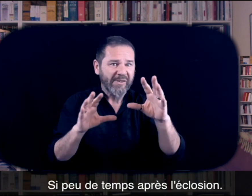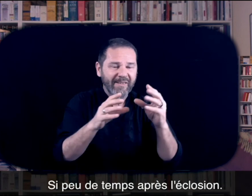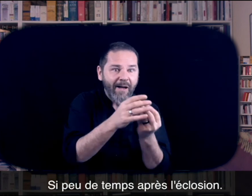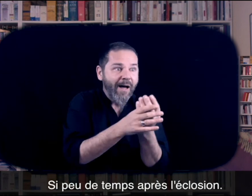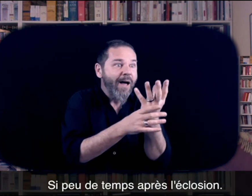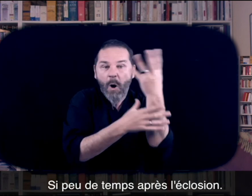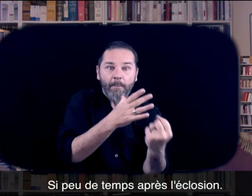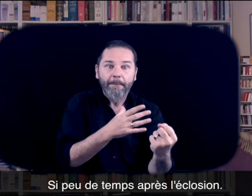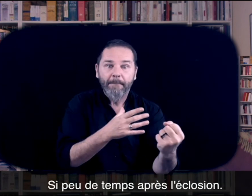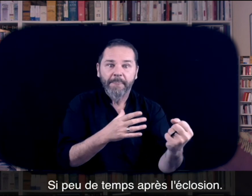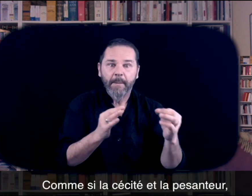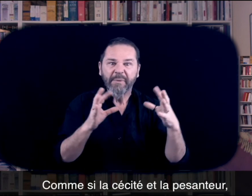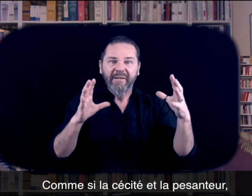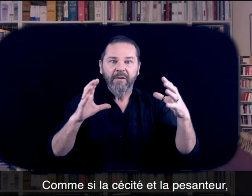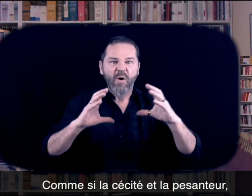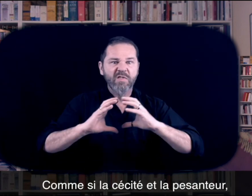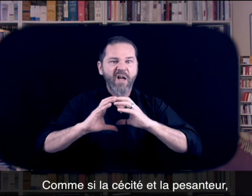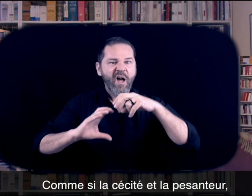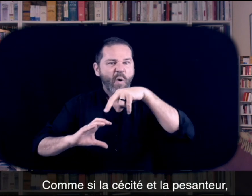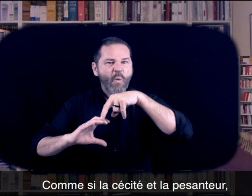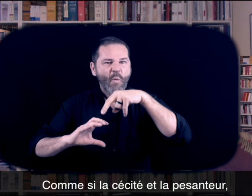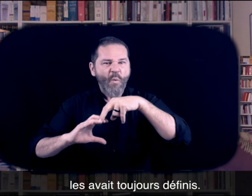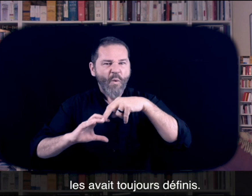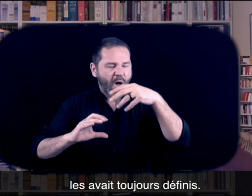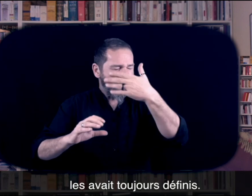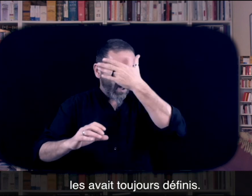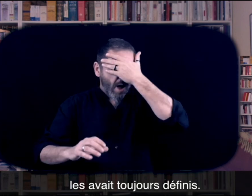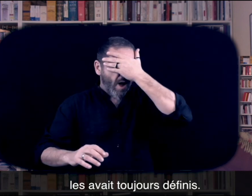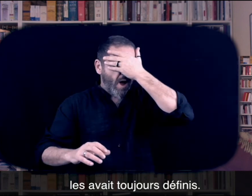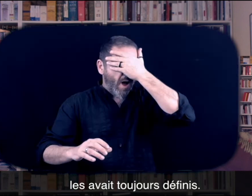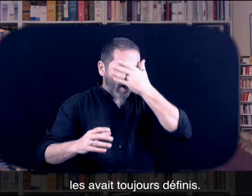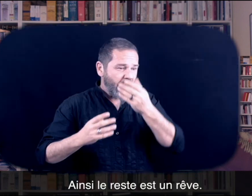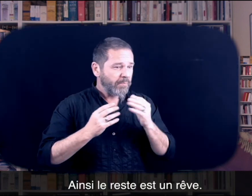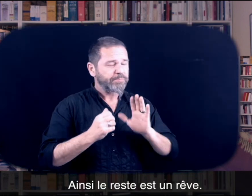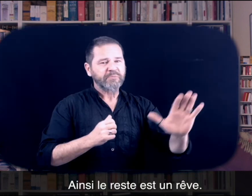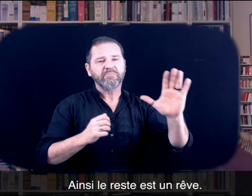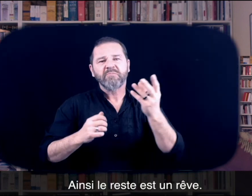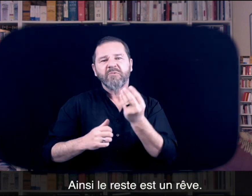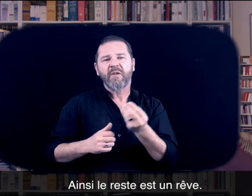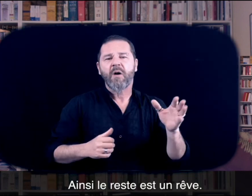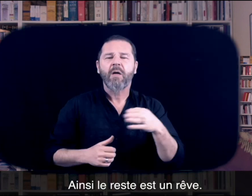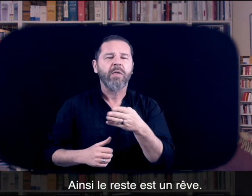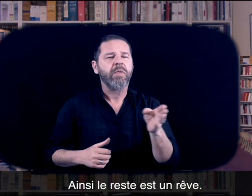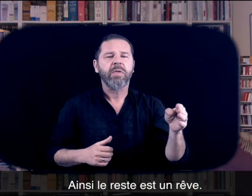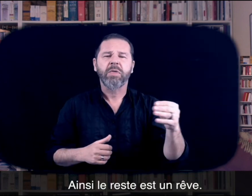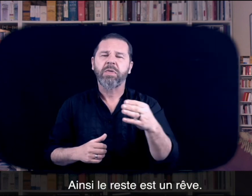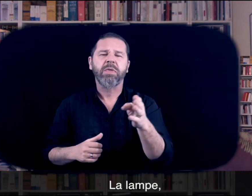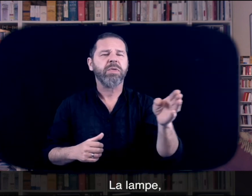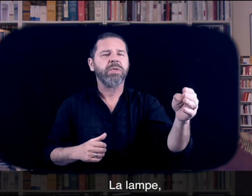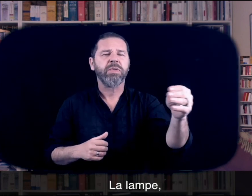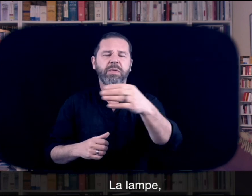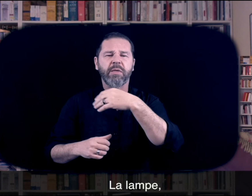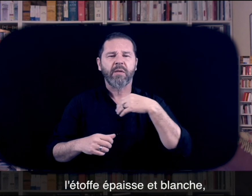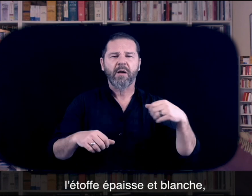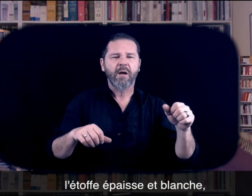si peu de temps après l'éclosion, comme si la cécité et la pesanteur les avaient toujours définis. Ainsi, le reste est un rêve,